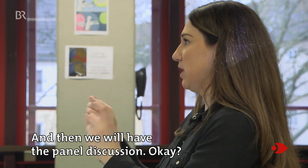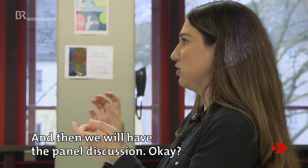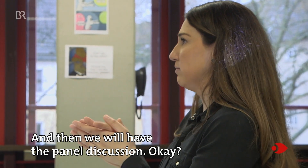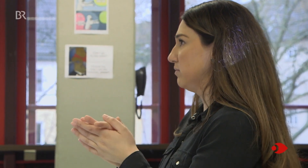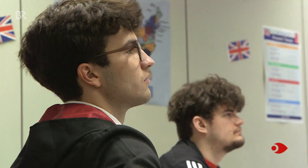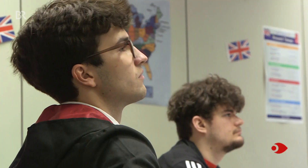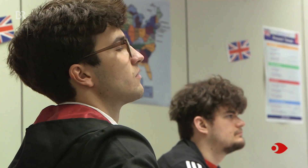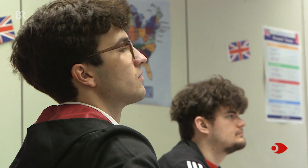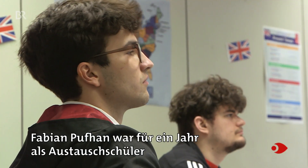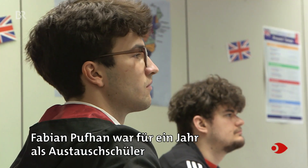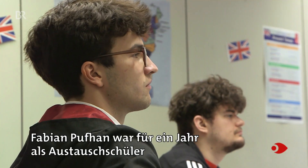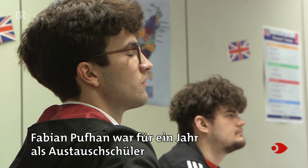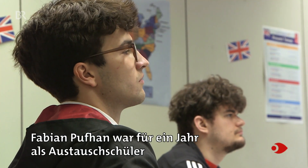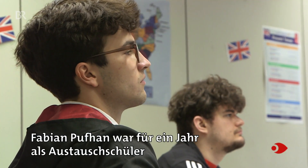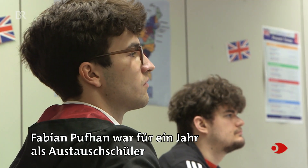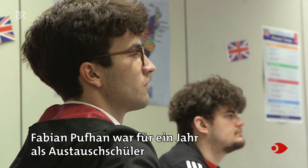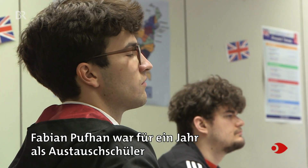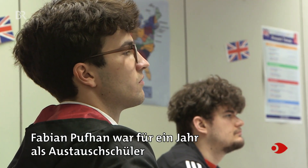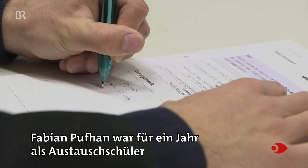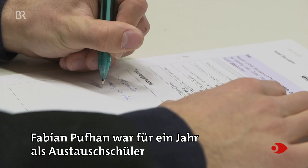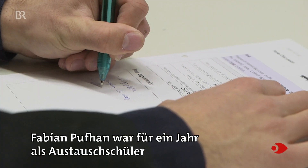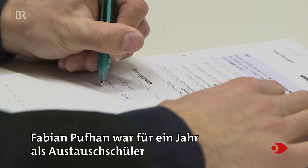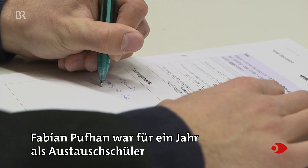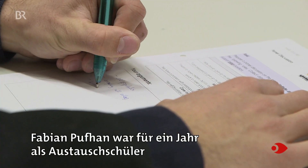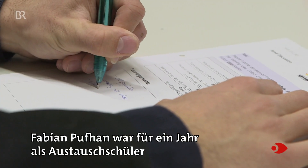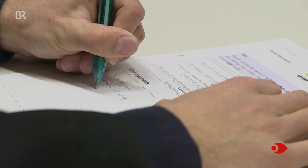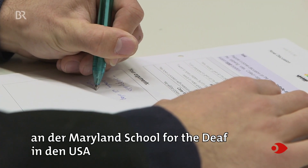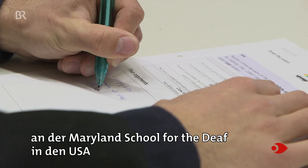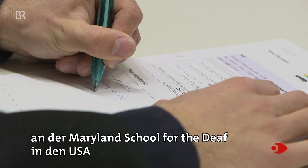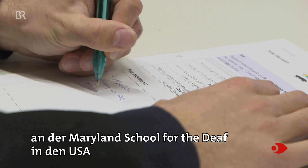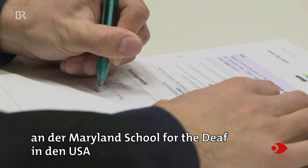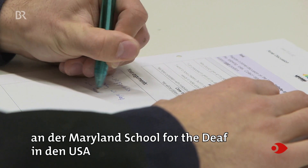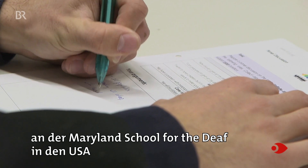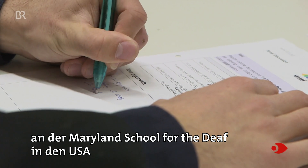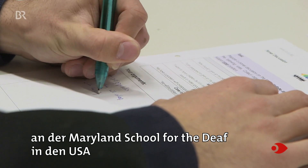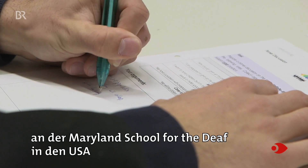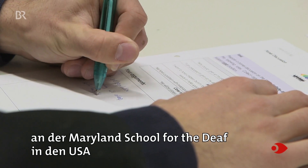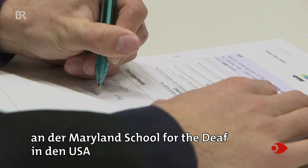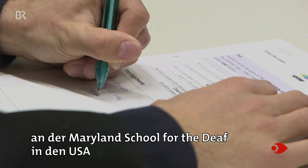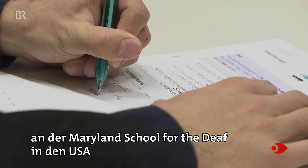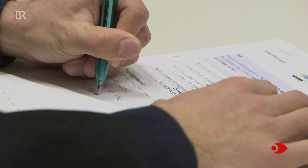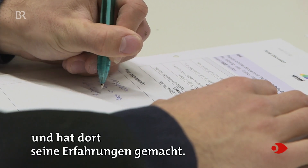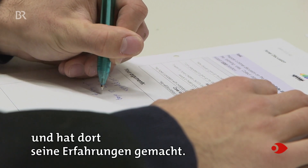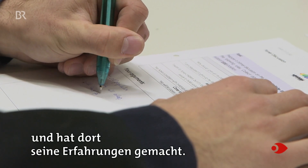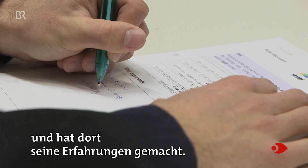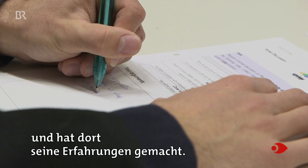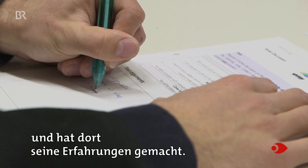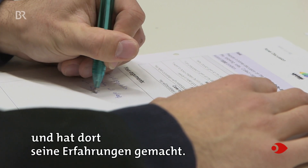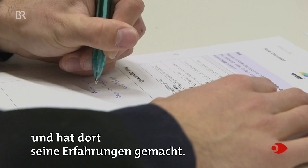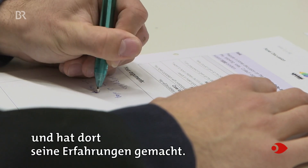discussion. Okay? Fabian Puffhahn war für ein Jahr als Austauschschüler an der Maryland School for the Deaf in den USA und hat dort seine Erfahrungen